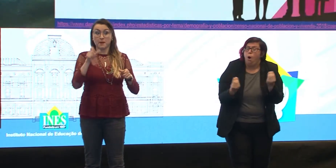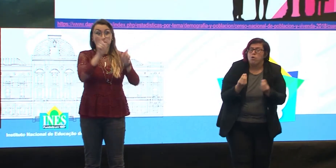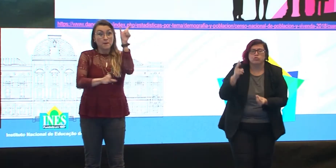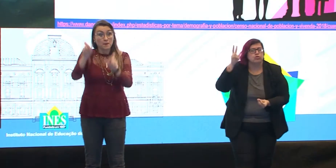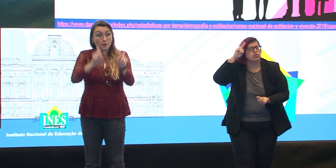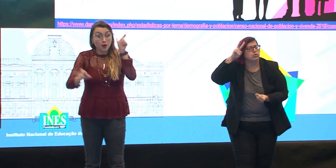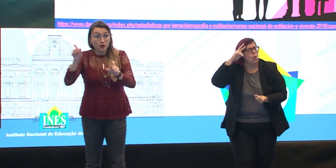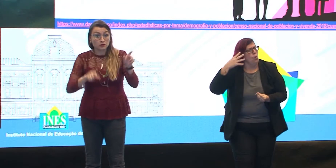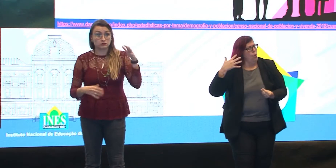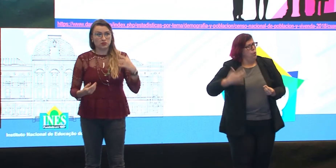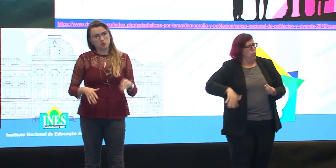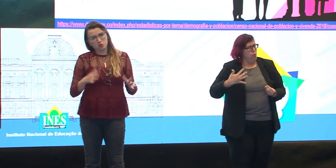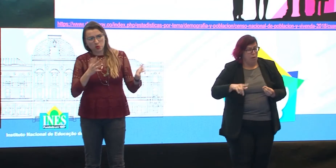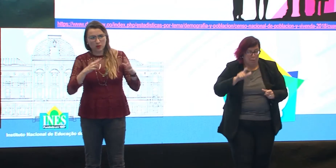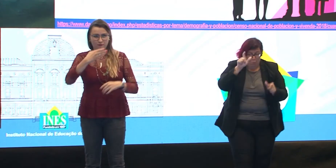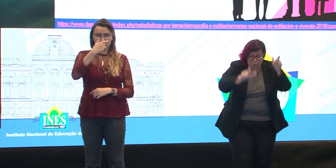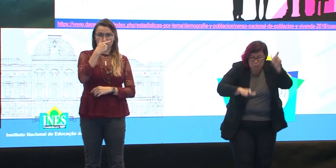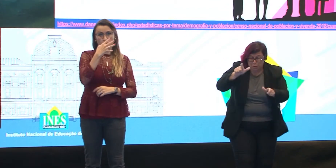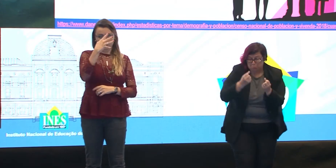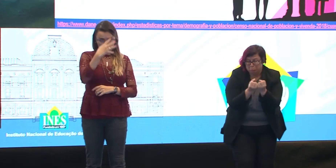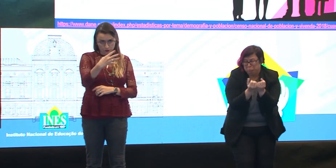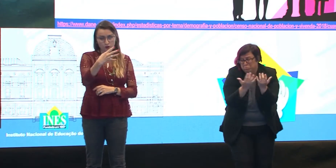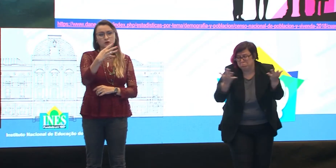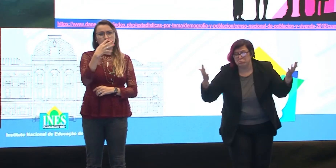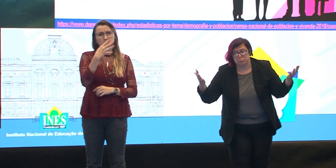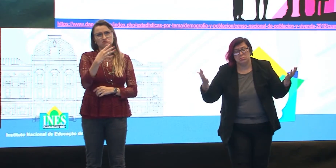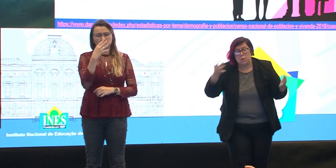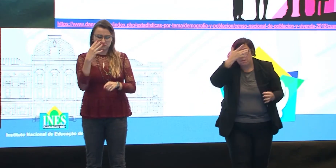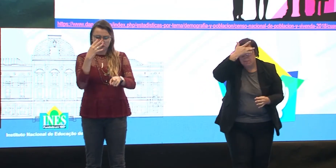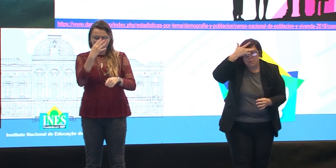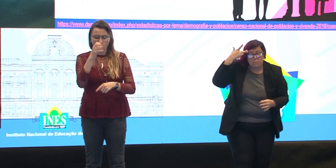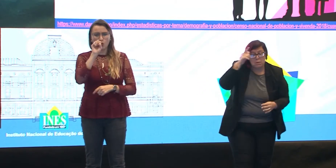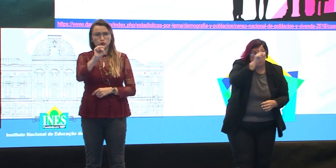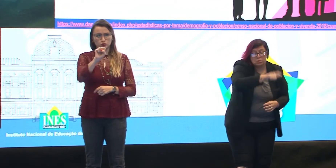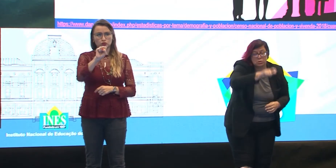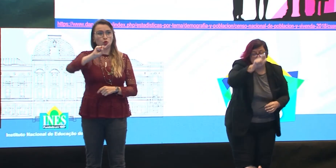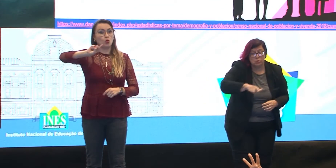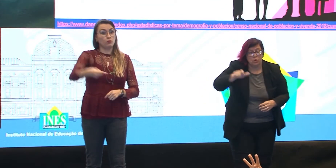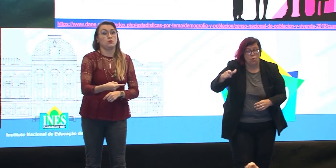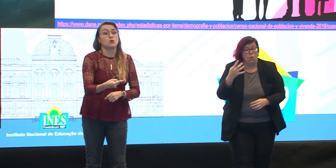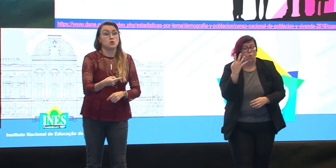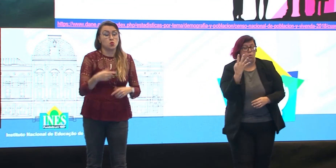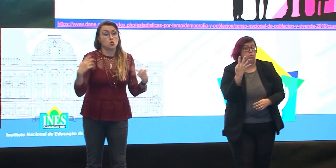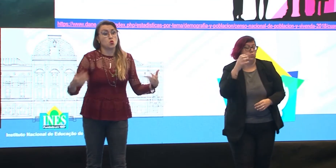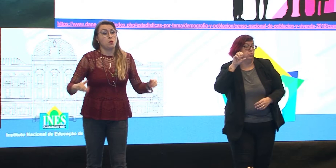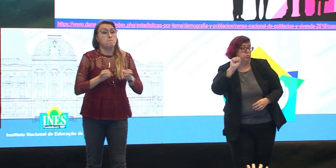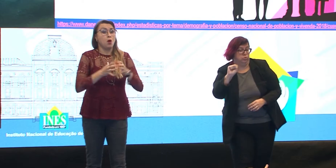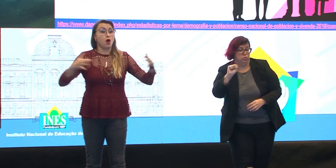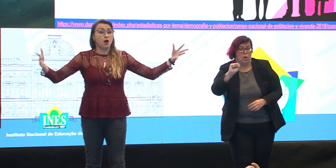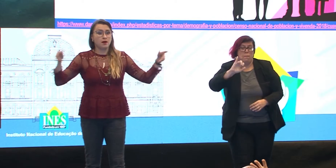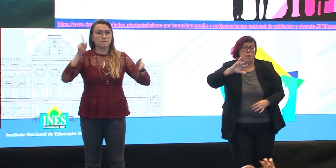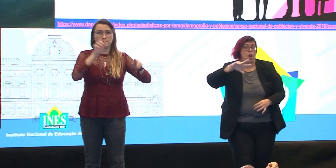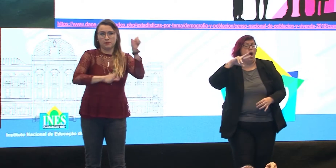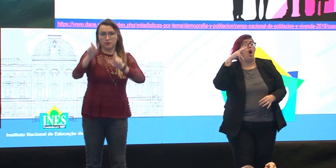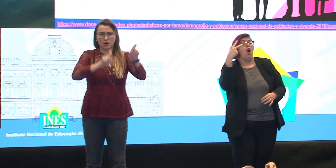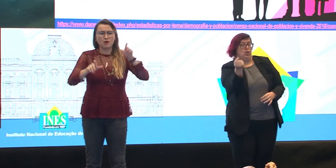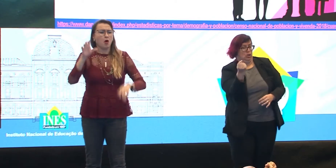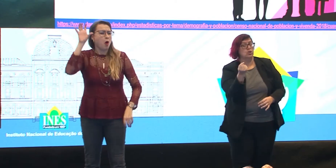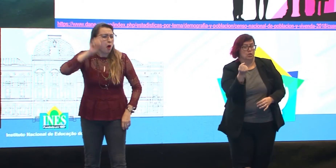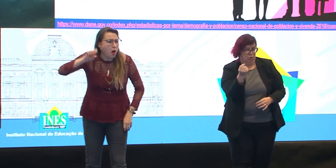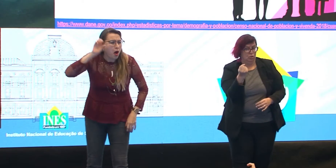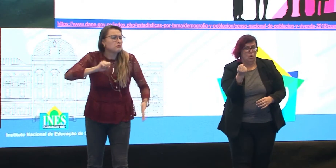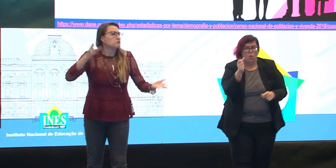Eu vou falar um pouquinho a respeito do panorama da conjuntura atual da Colômbia. Nós temos 48 milhões